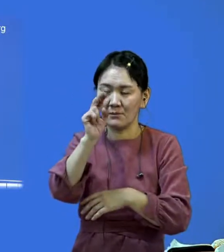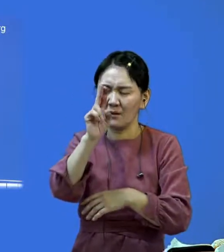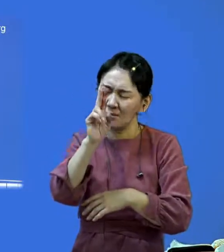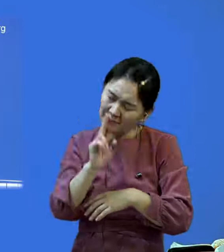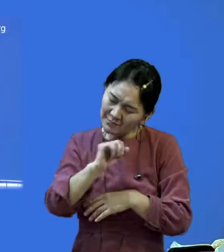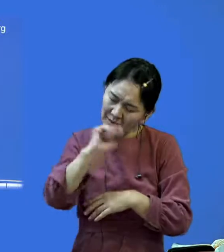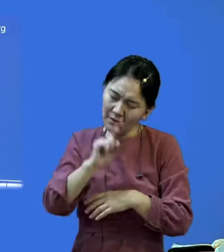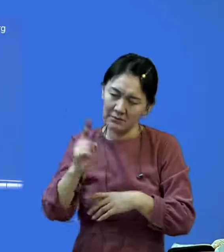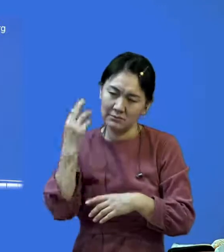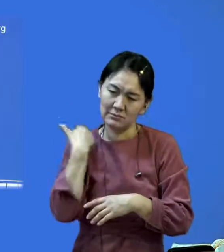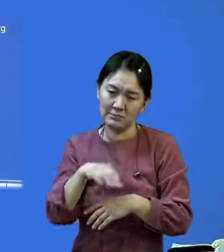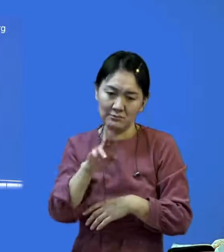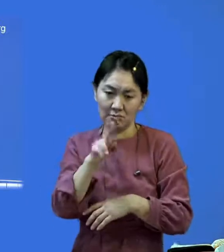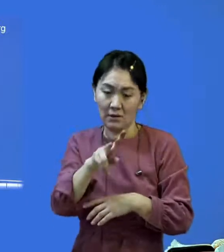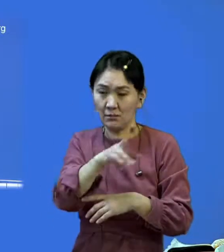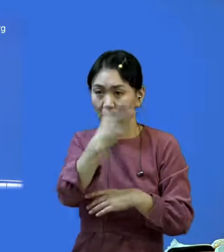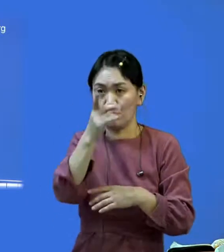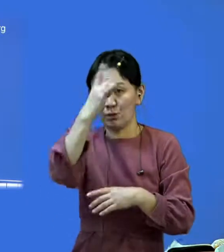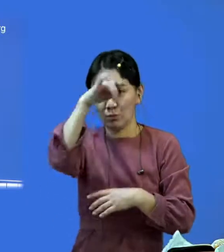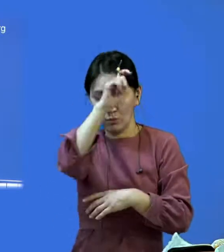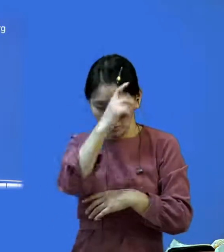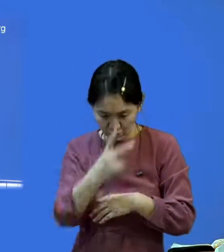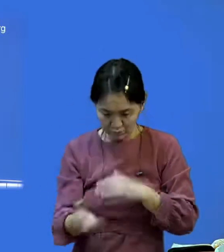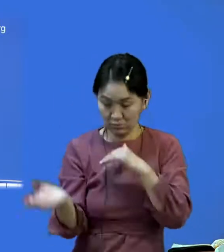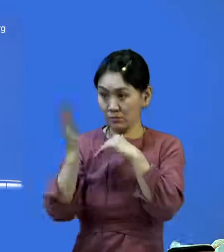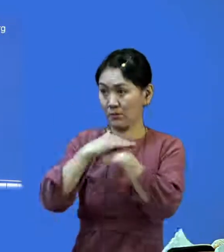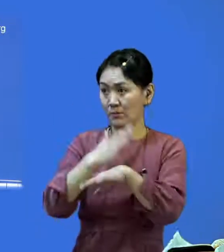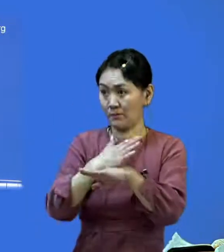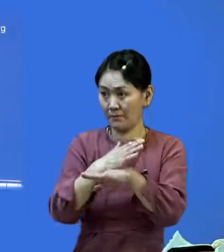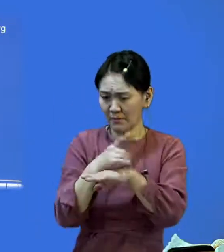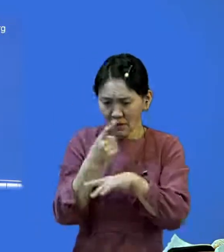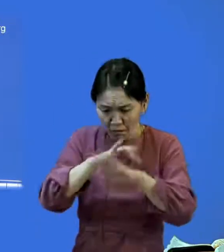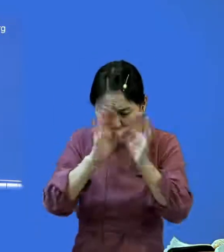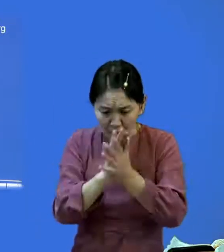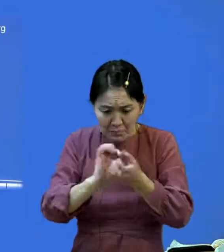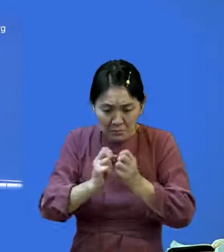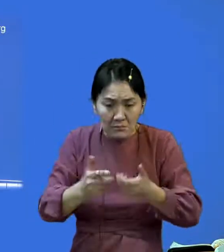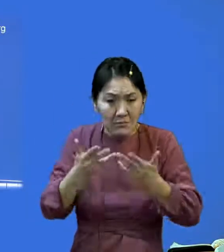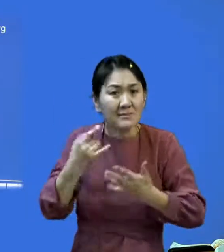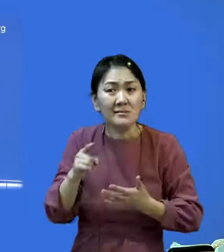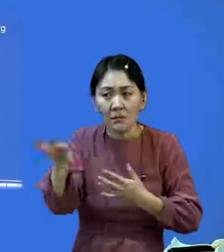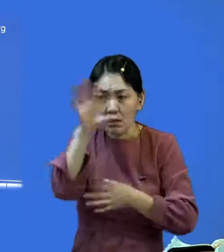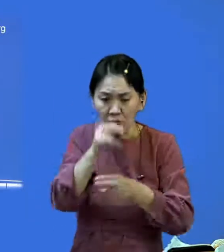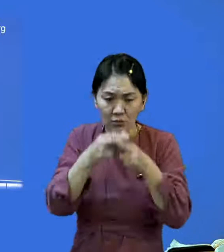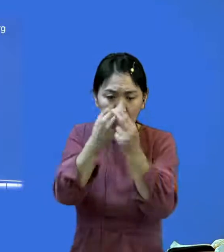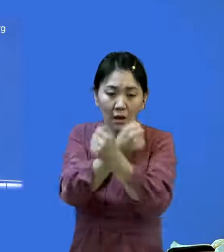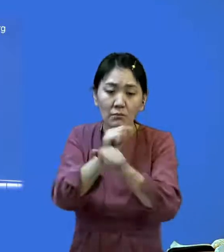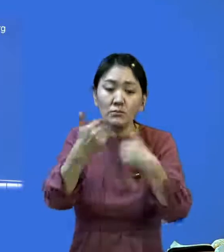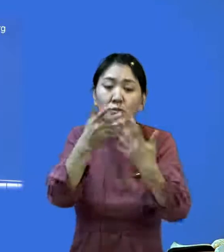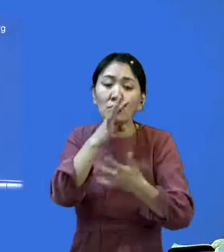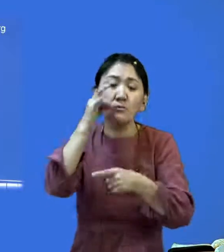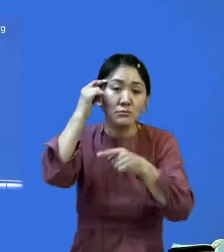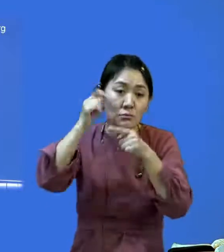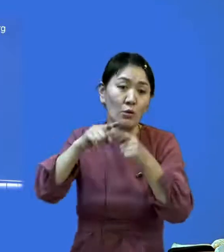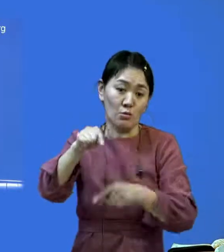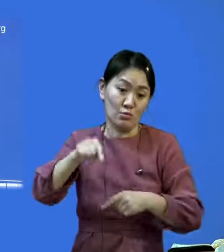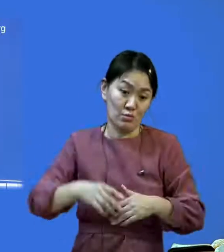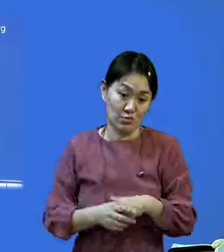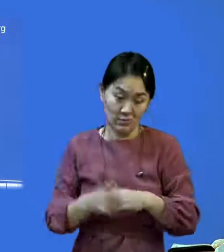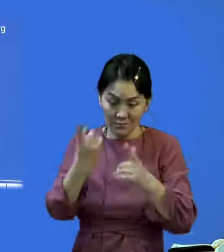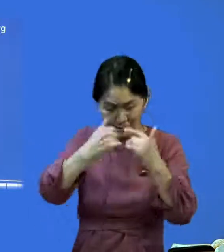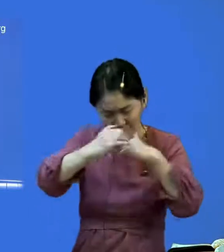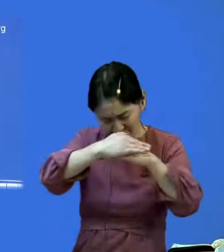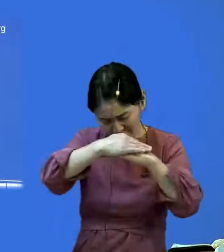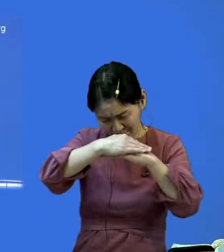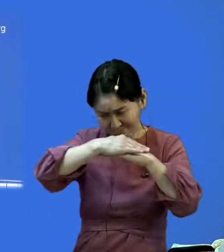Яагаад вэ? Гим нүгэлгүй нэгэн яагаад гэсэн бэ? Бид үхнийг аврахын тулд вэ? Тэмээ зориг нь бид үхнийг аврахын тулд шүү дээ. За тэгээ дахин